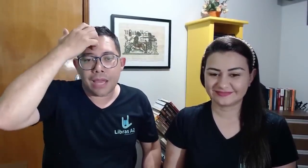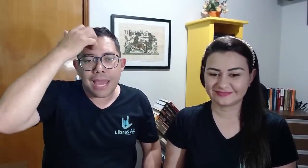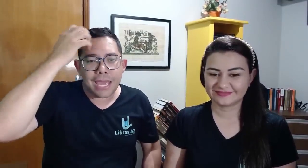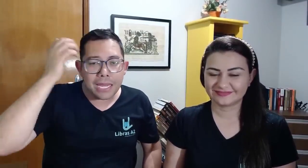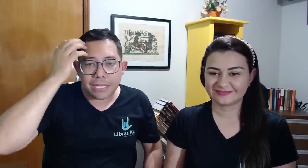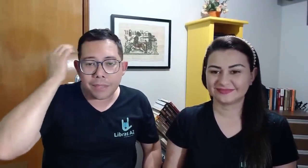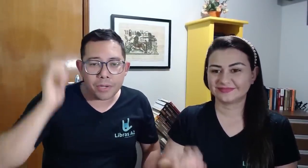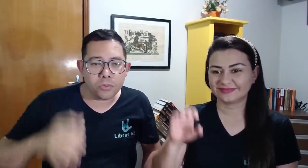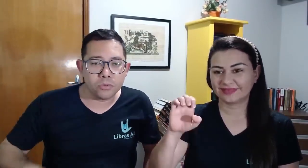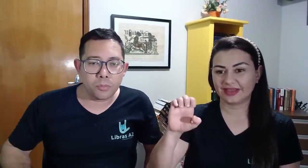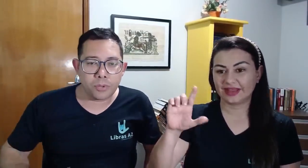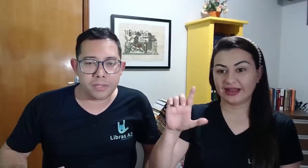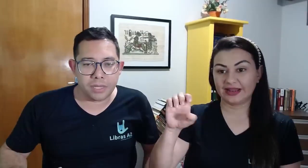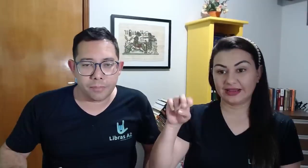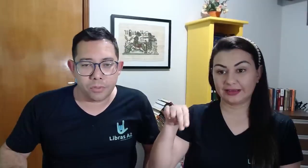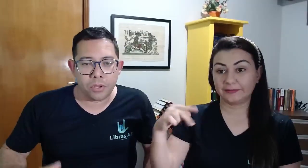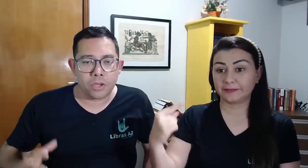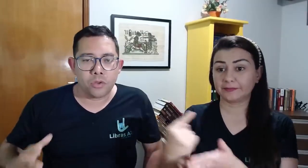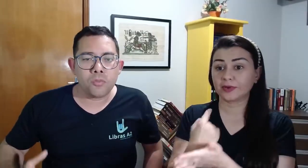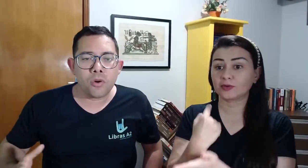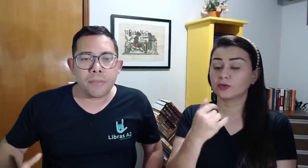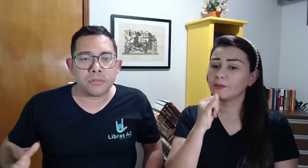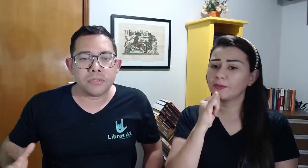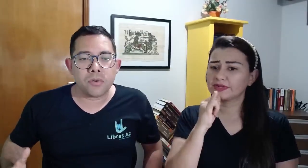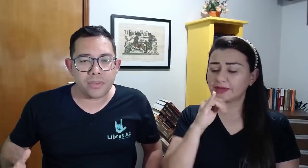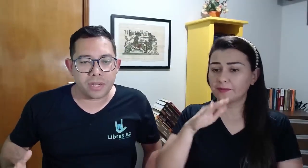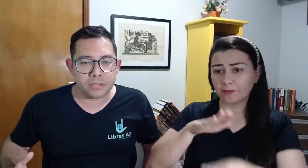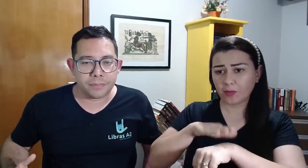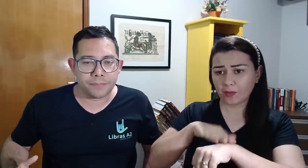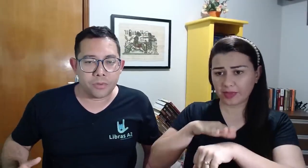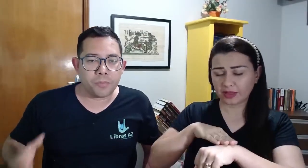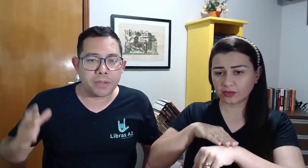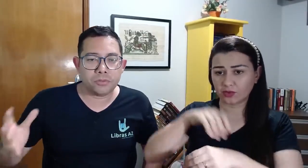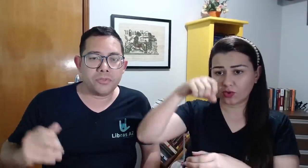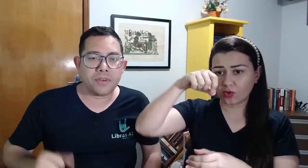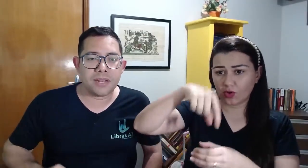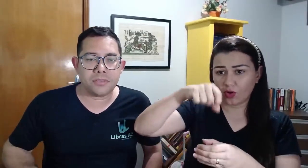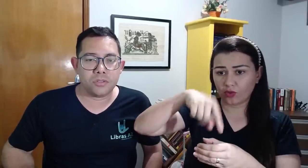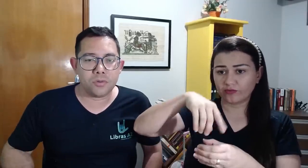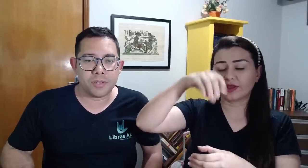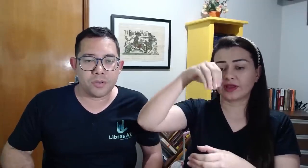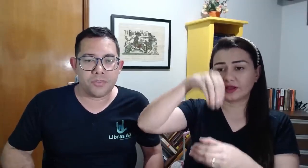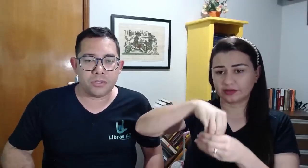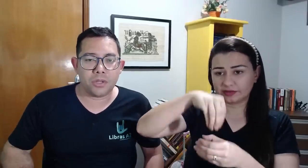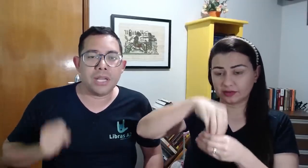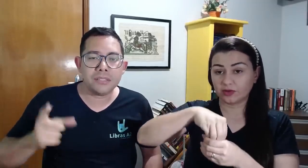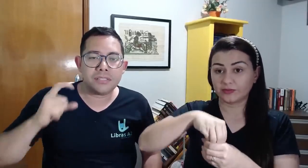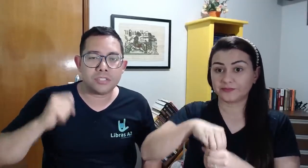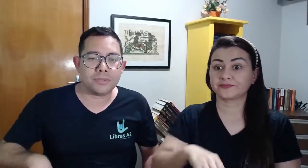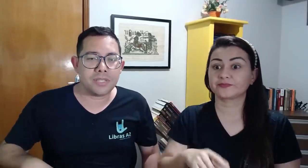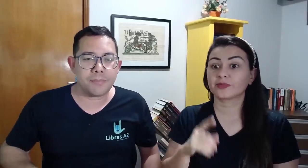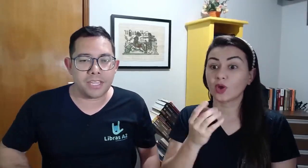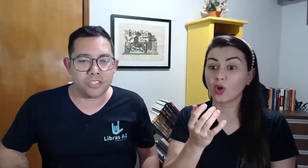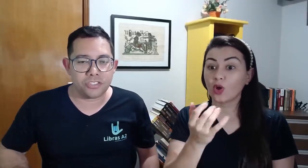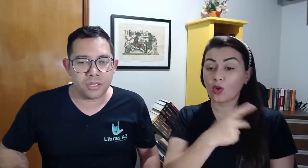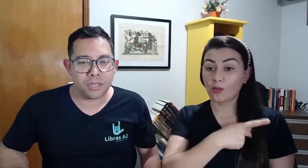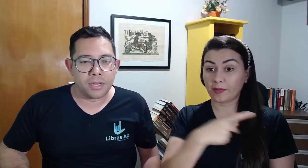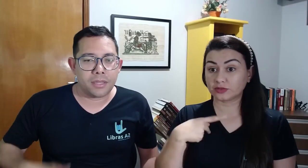A Ellen até perguntou, por exemplo, no momento da oferta, o pastor fala assim no momento da oferta, ó, lance a sua semente. Então